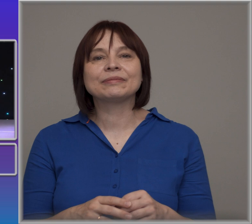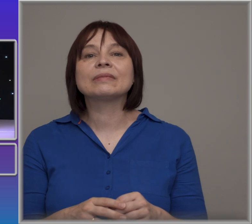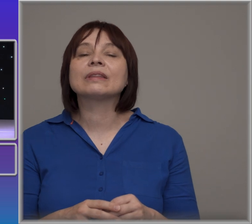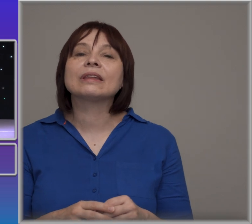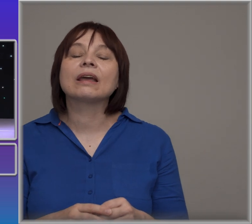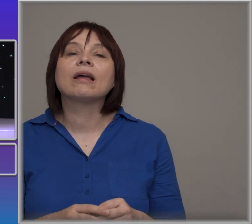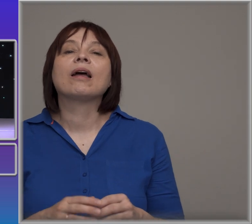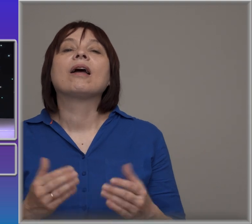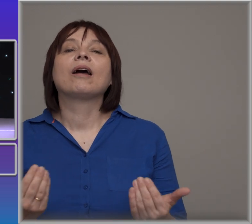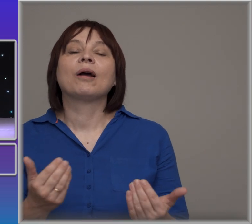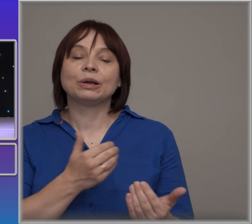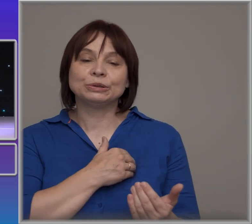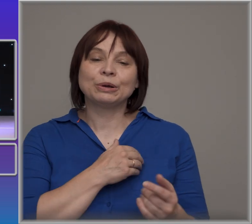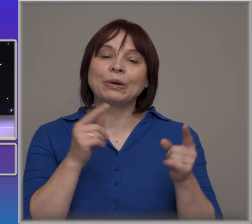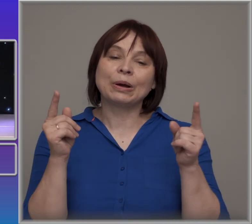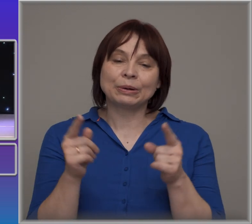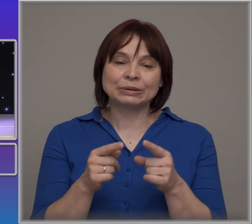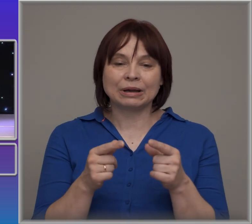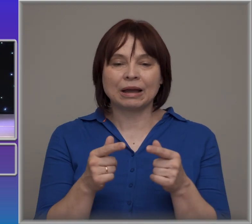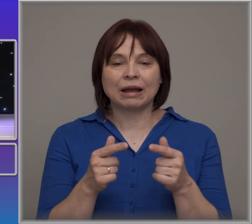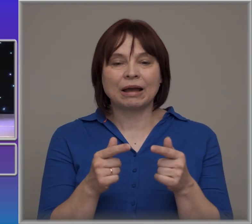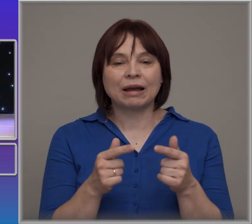служение продолжается.